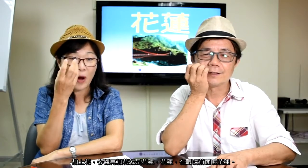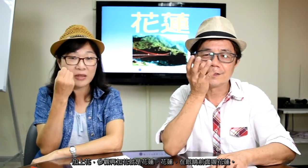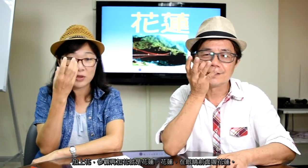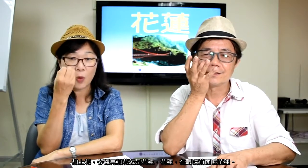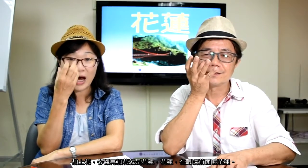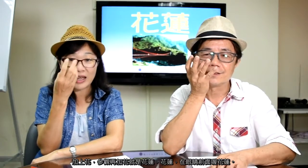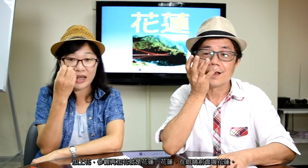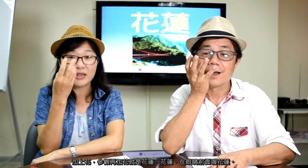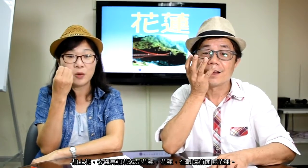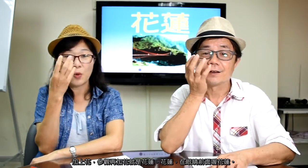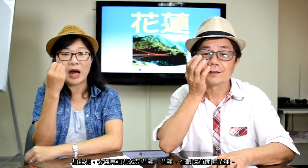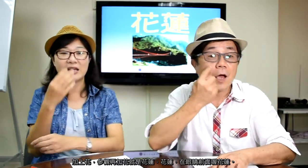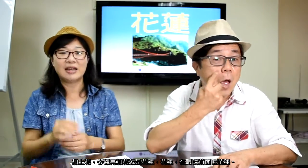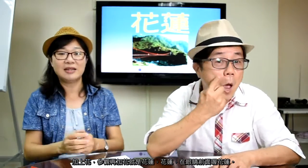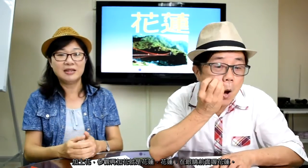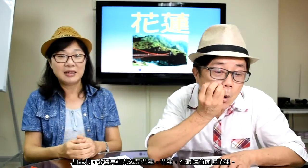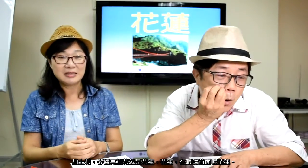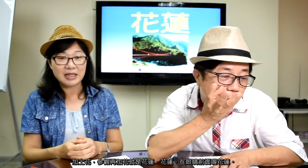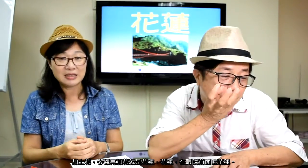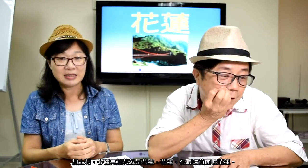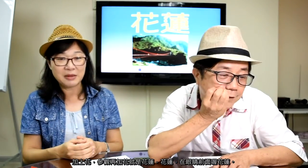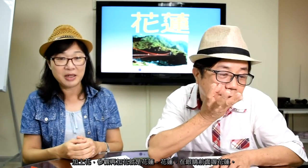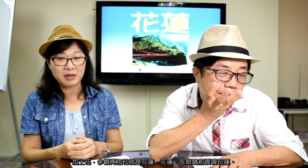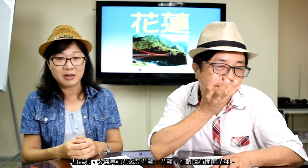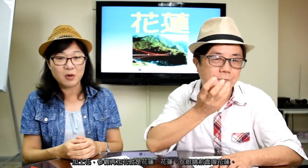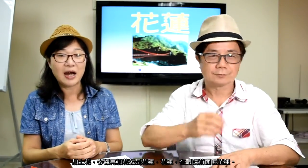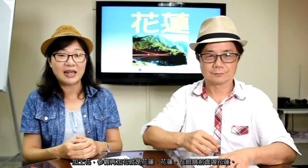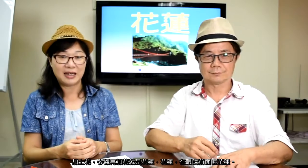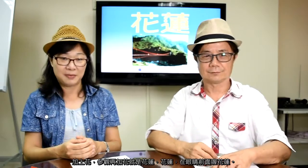就是花莲，花莲在眼睛前面哦，花莲。